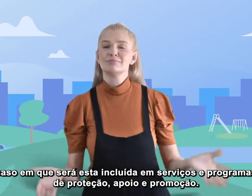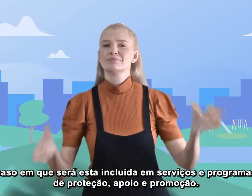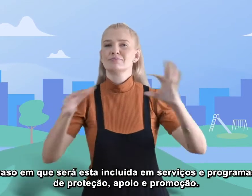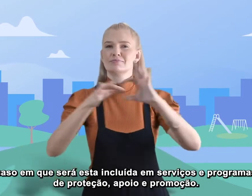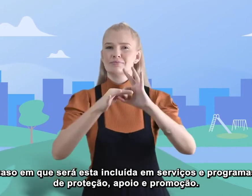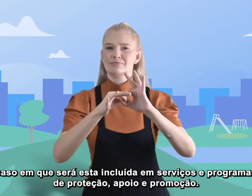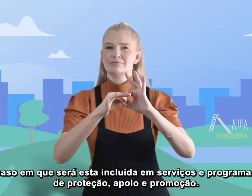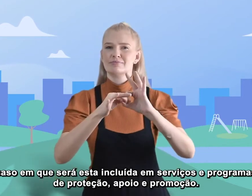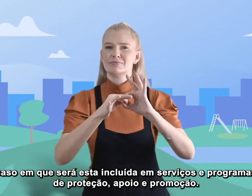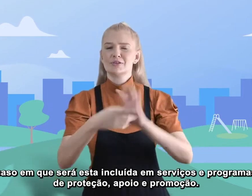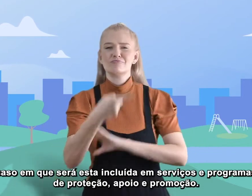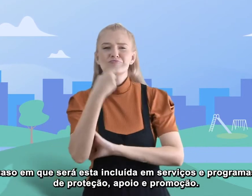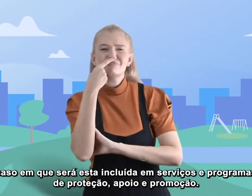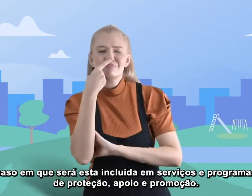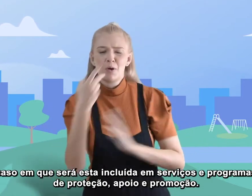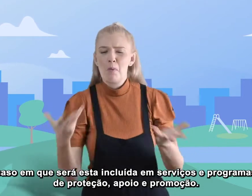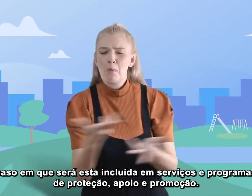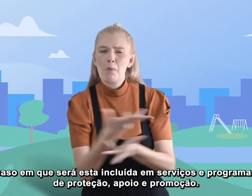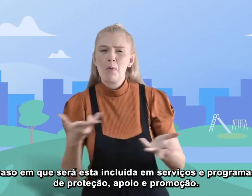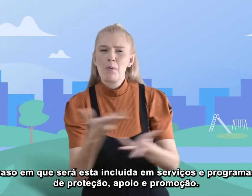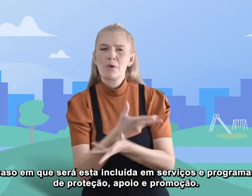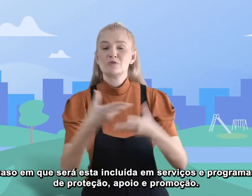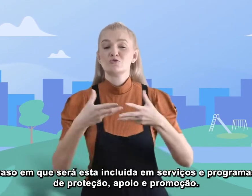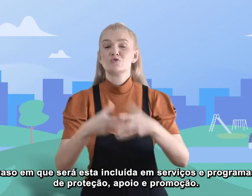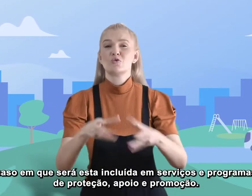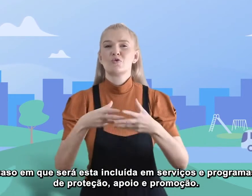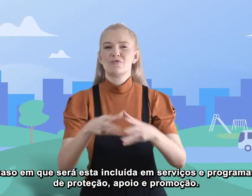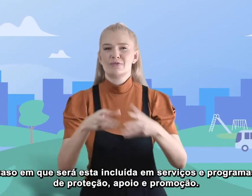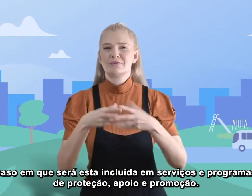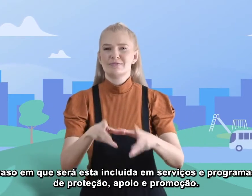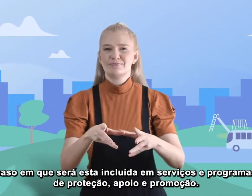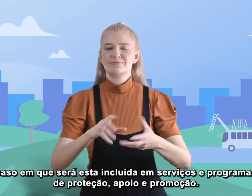e programas de proteção, apoio e promoção.